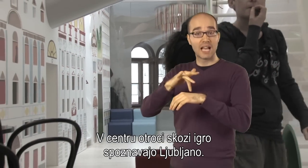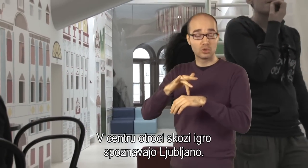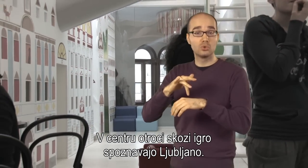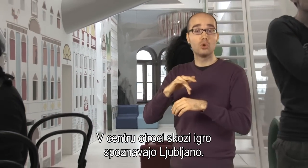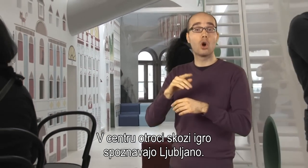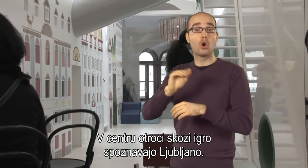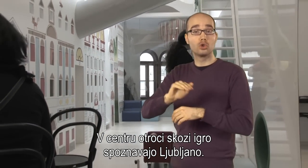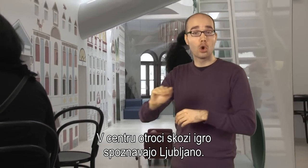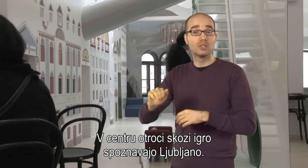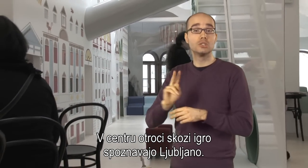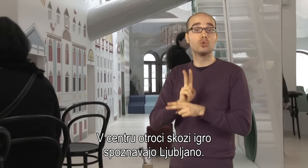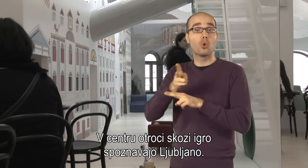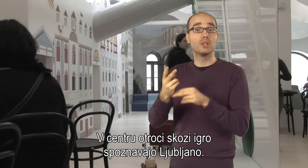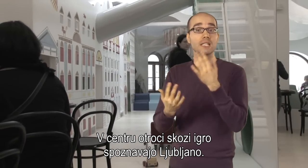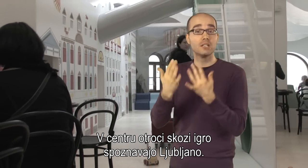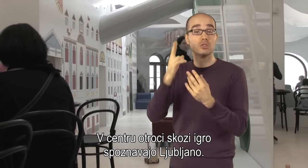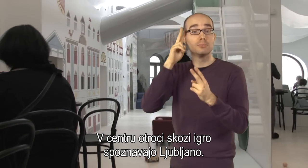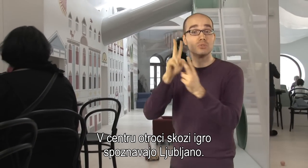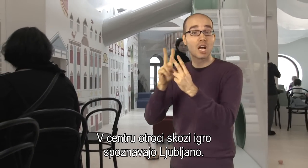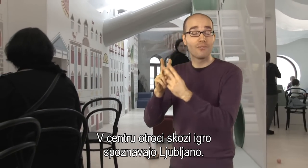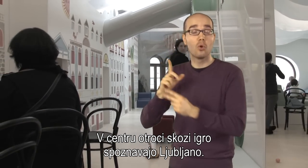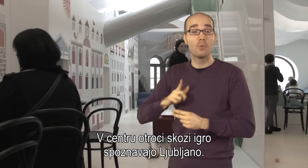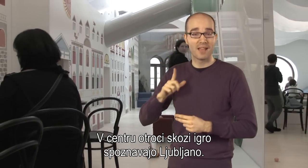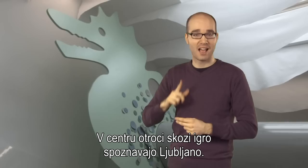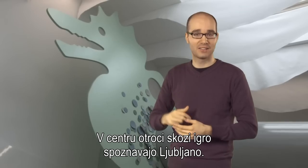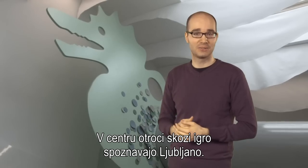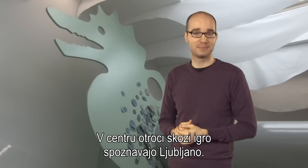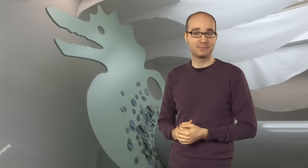V centru otroci skozi igro spoznavajo Ljubljano.